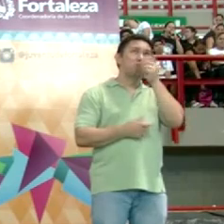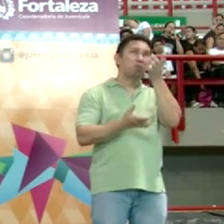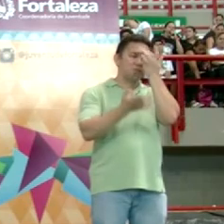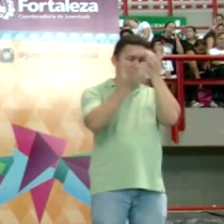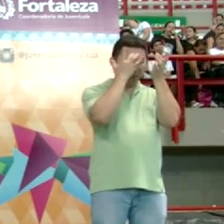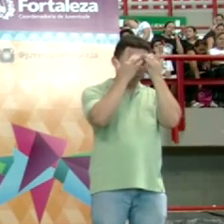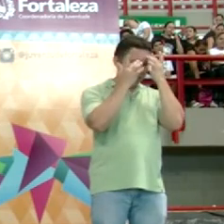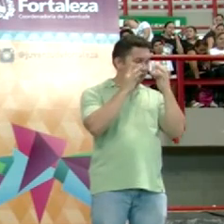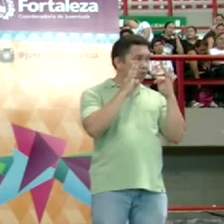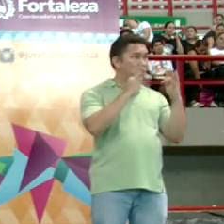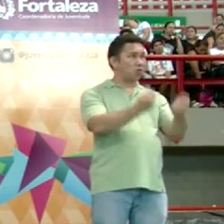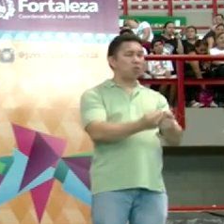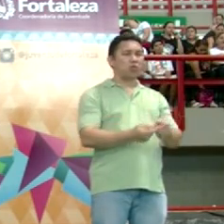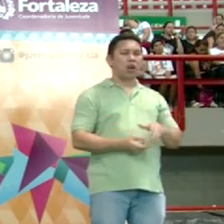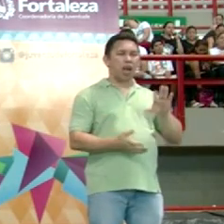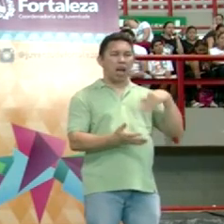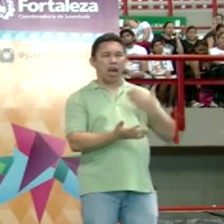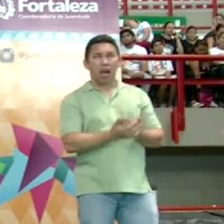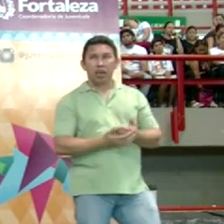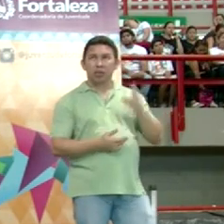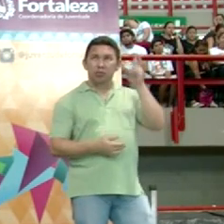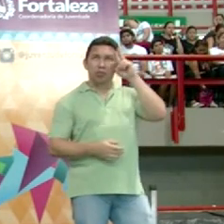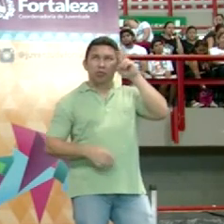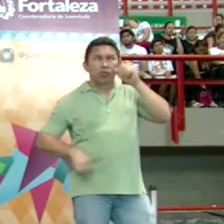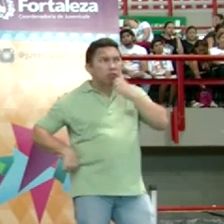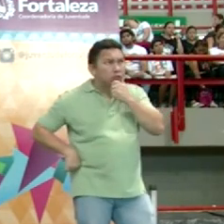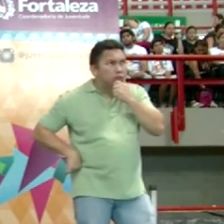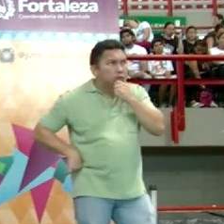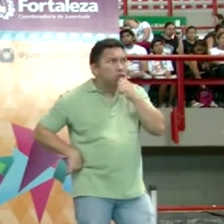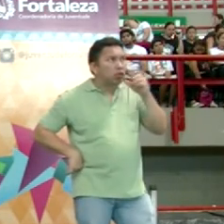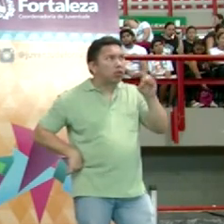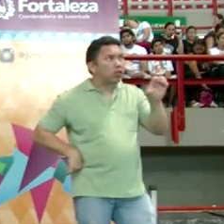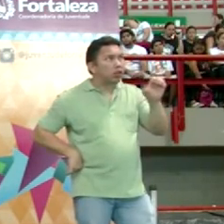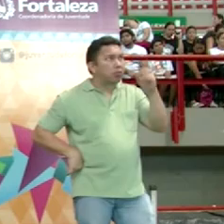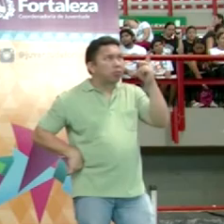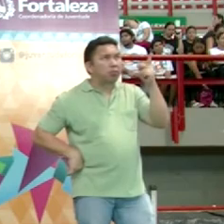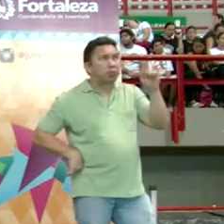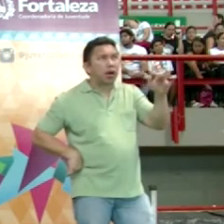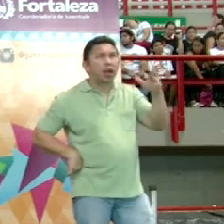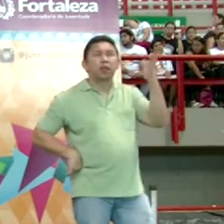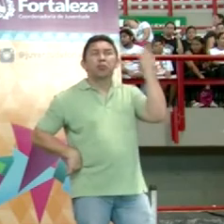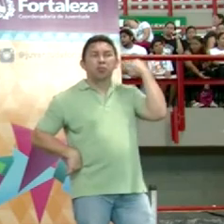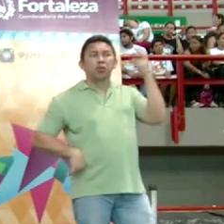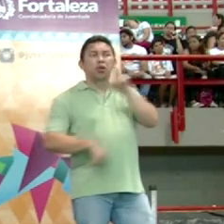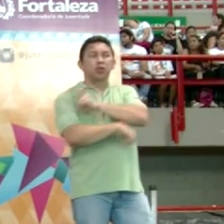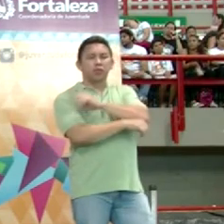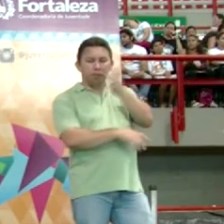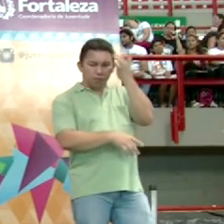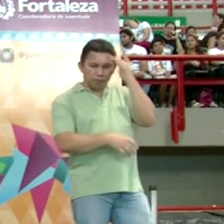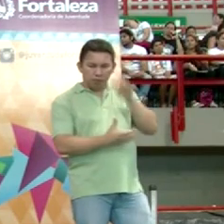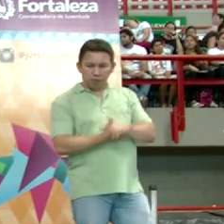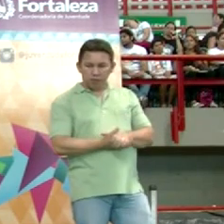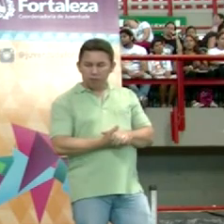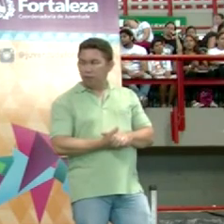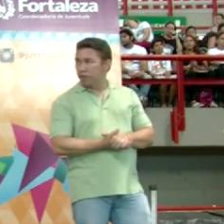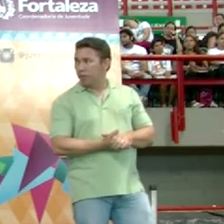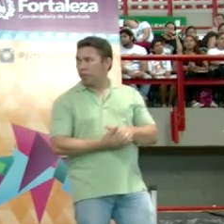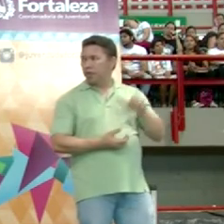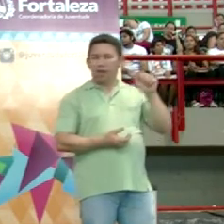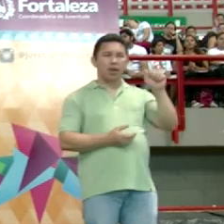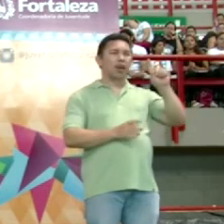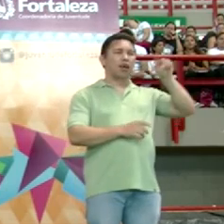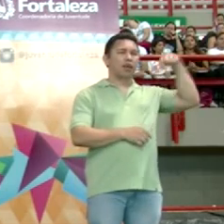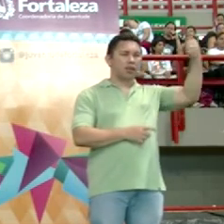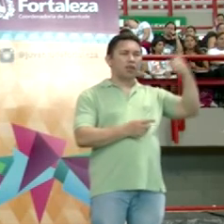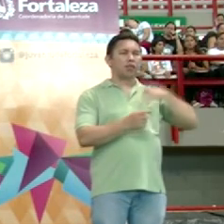decorei essas bichas tudinho. Ainda sei hoje, agora que eu me lembrei, quando eu falei disso eu me lembrei, ó. As preposições são essas aqui, ó. A, ante,